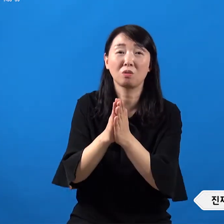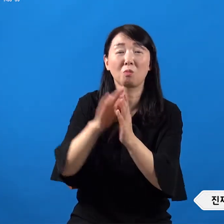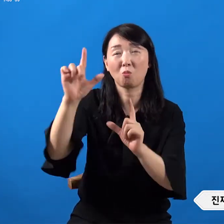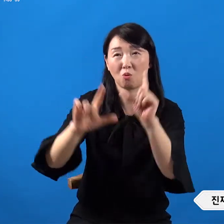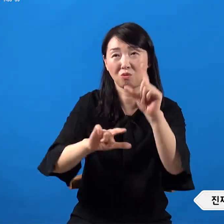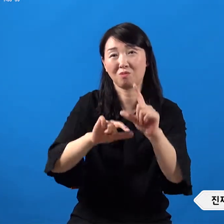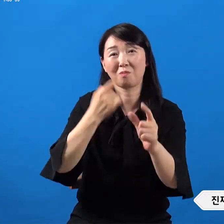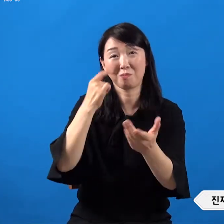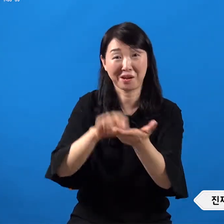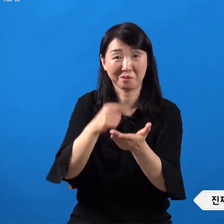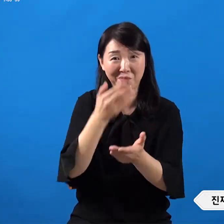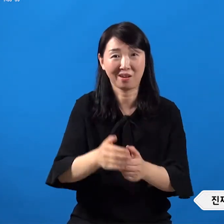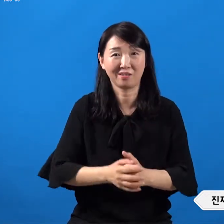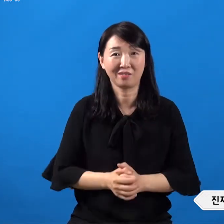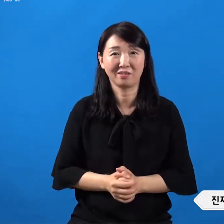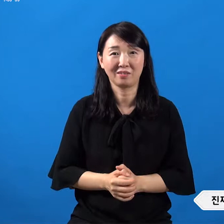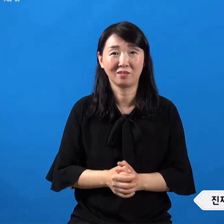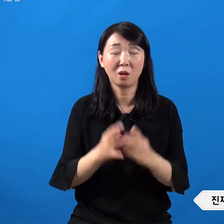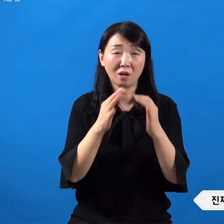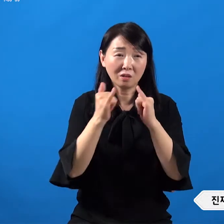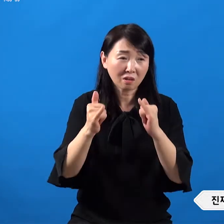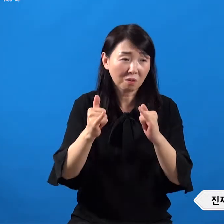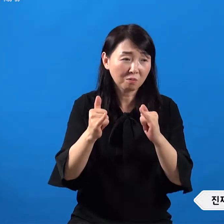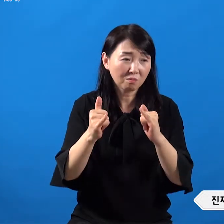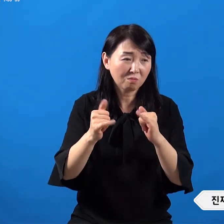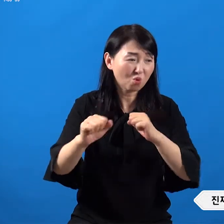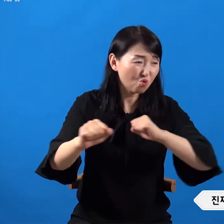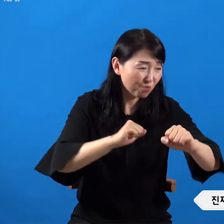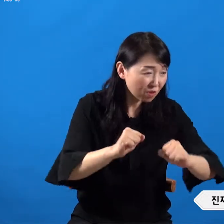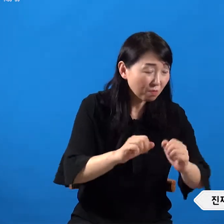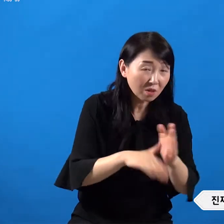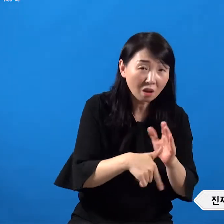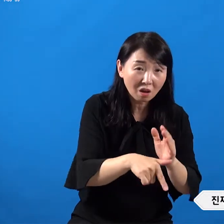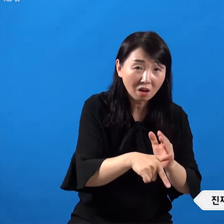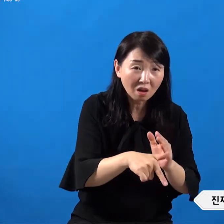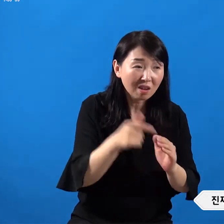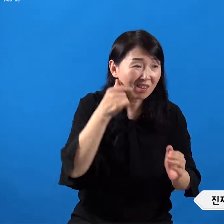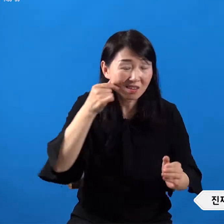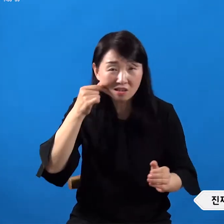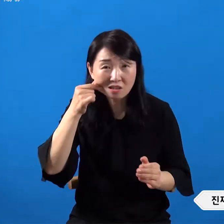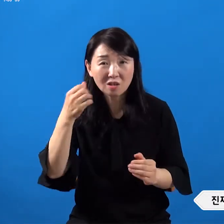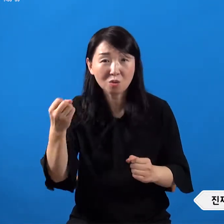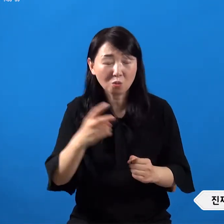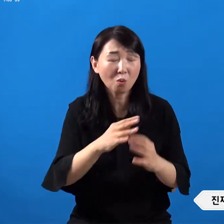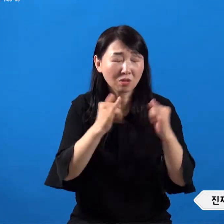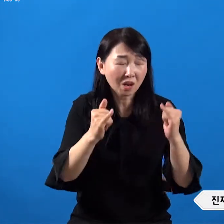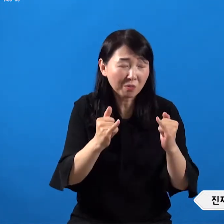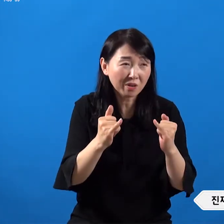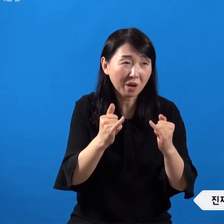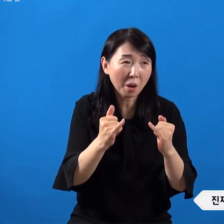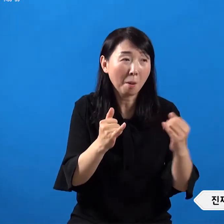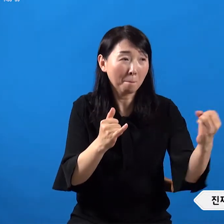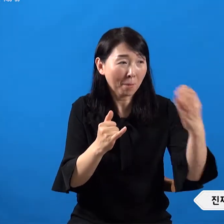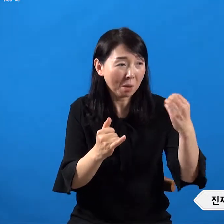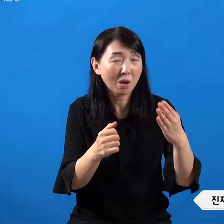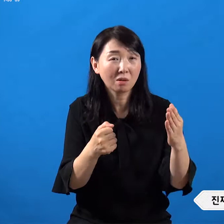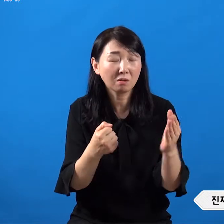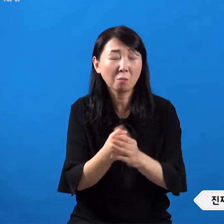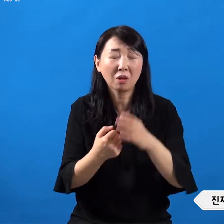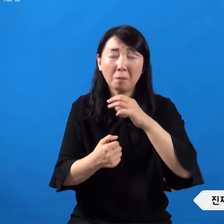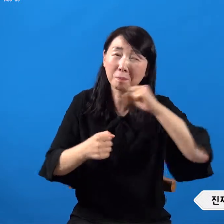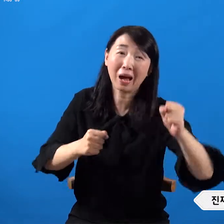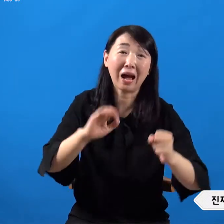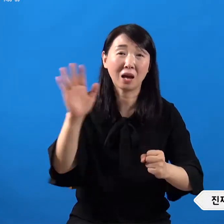우리는 발견합니다. 사람들의 움직임에 때문에, 아니 그들의 인기나 사람들의 이야기 때문에 좌우되는